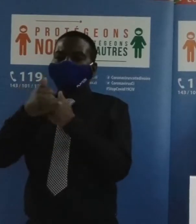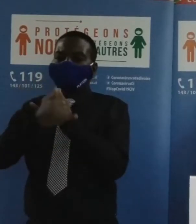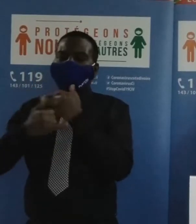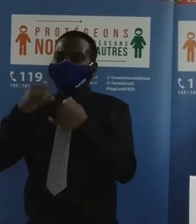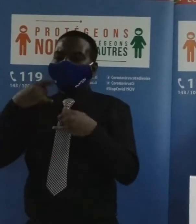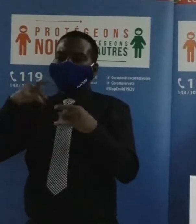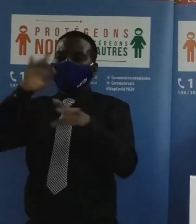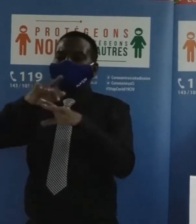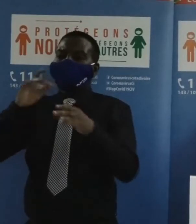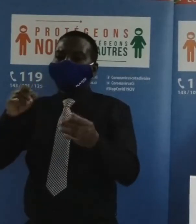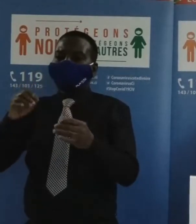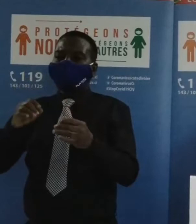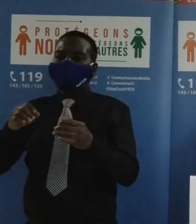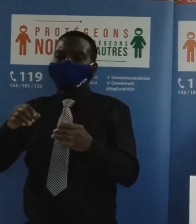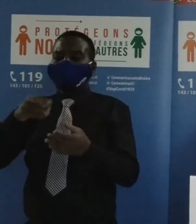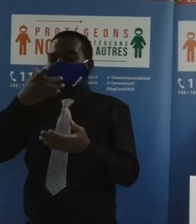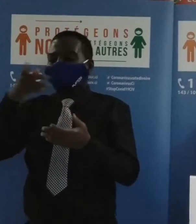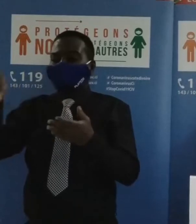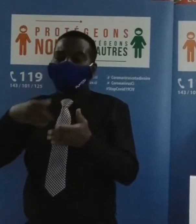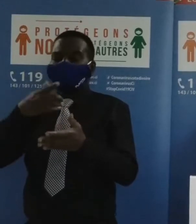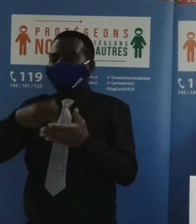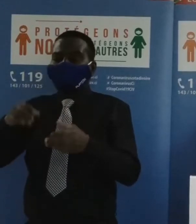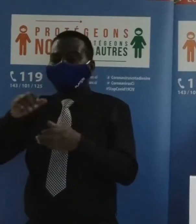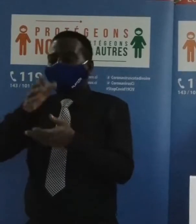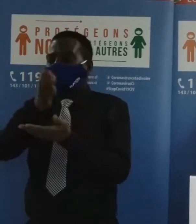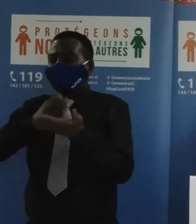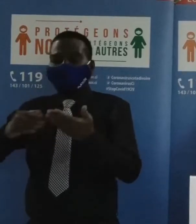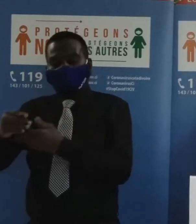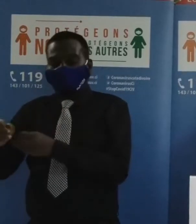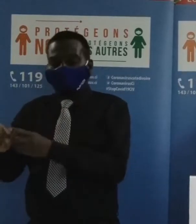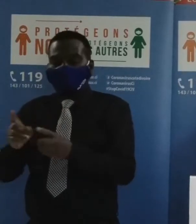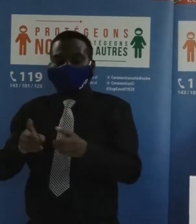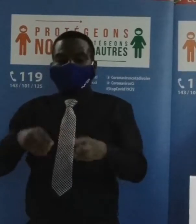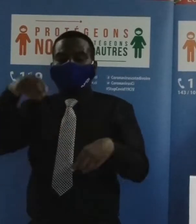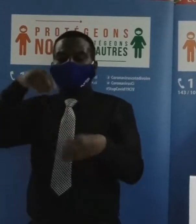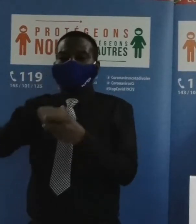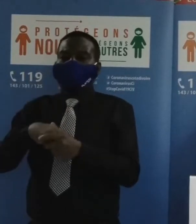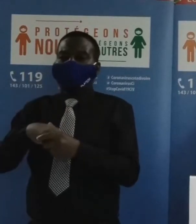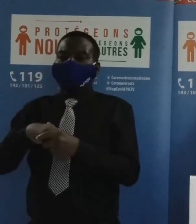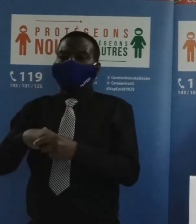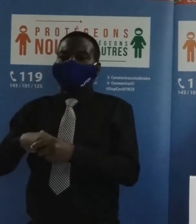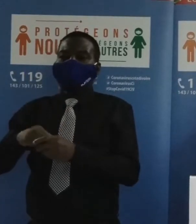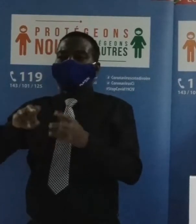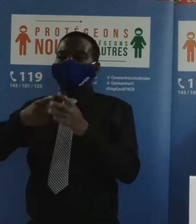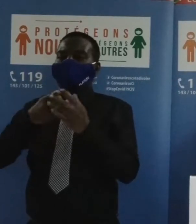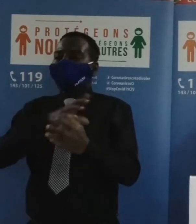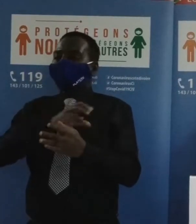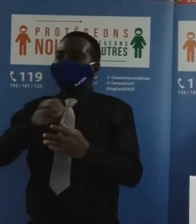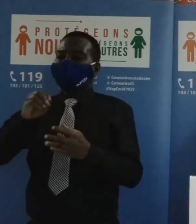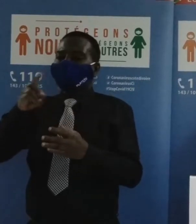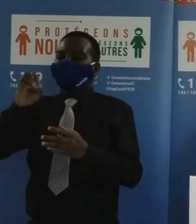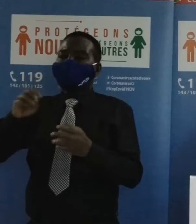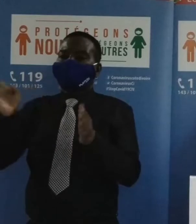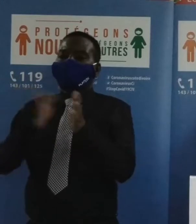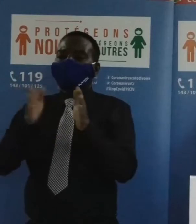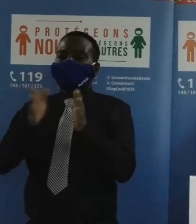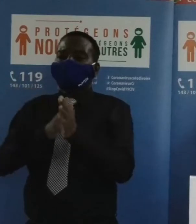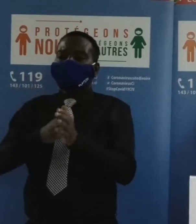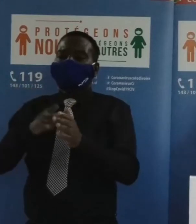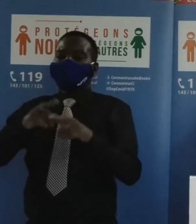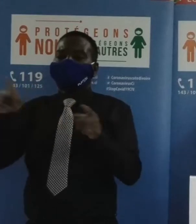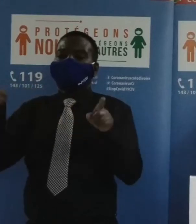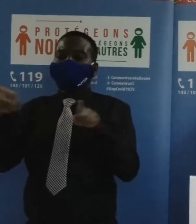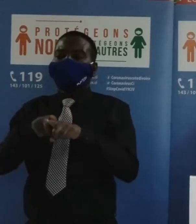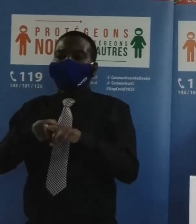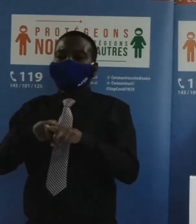de l'allégement de certaines mesures dans le grand dans le cadre de la reprise de l'école mais